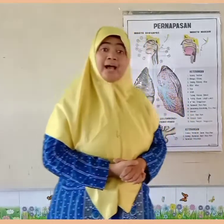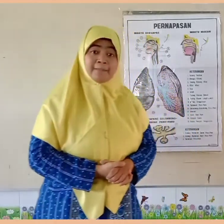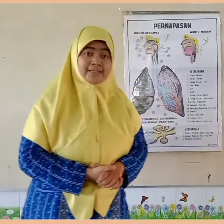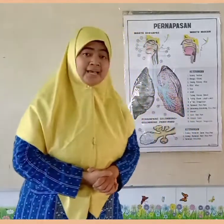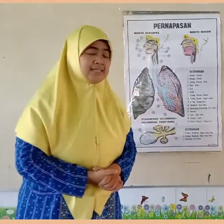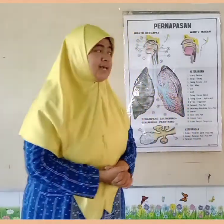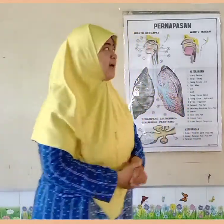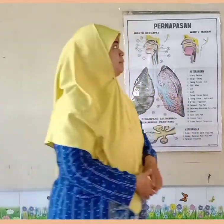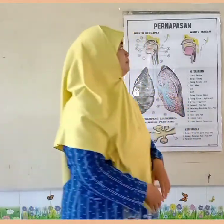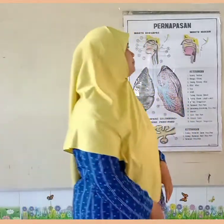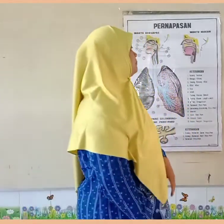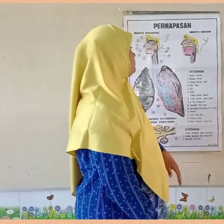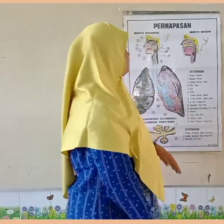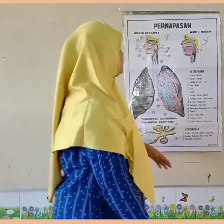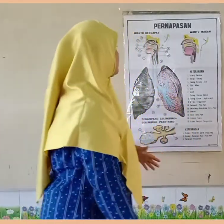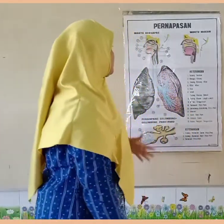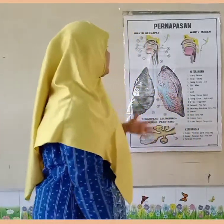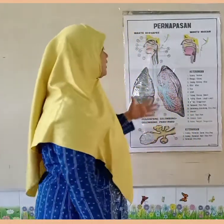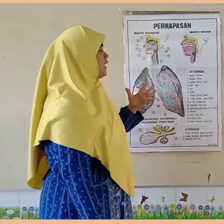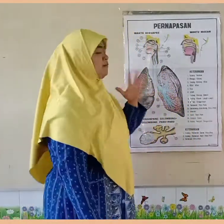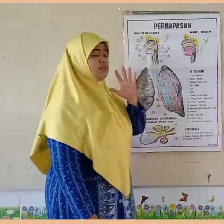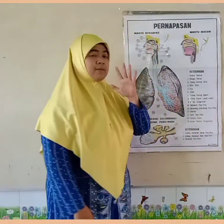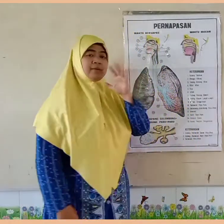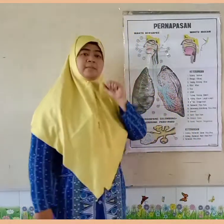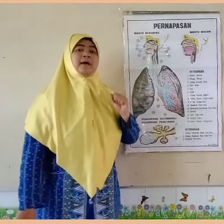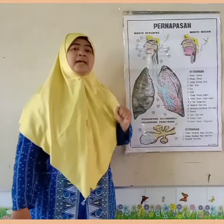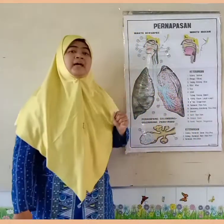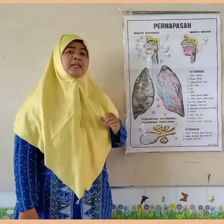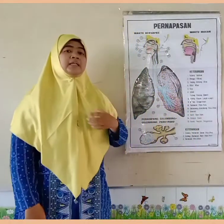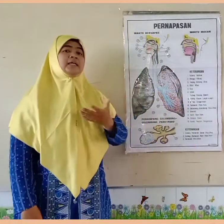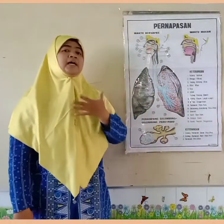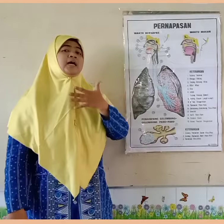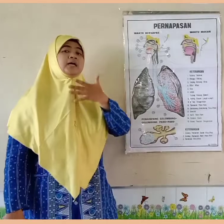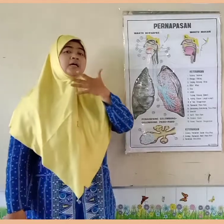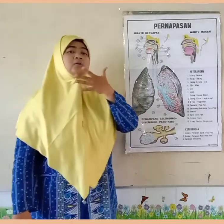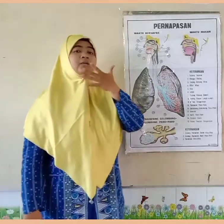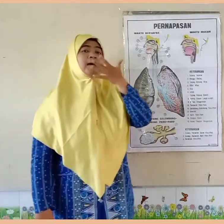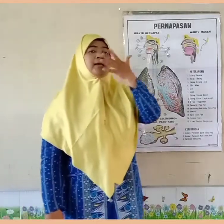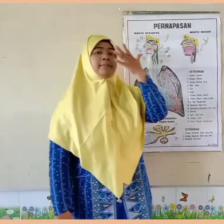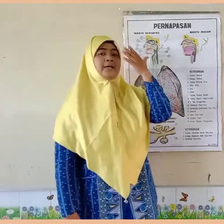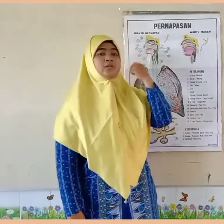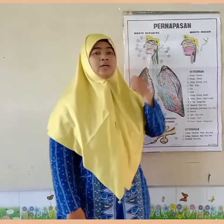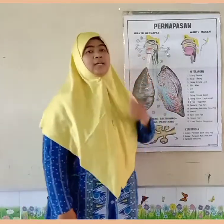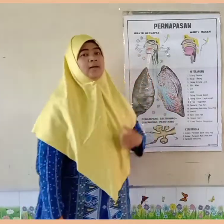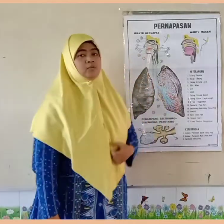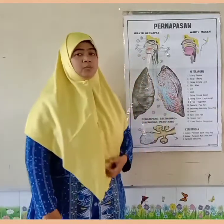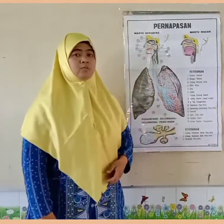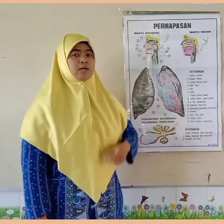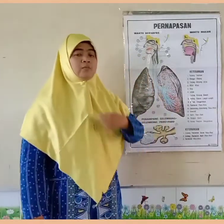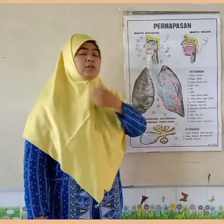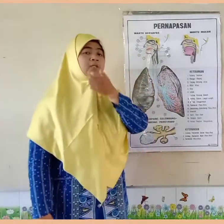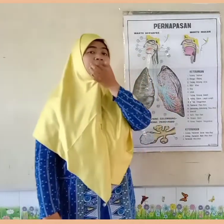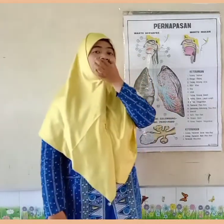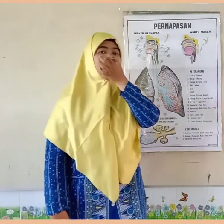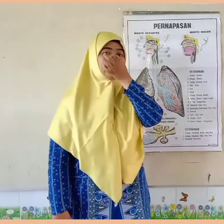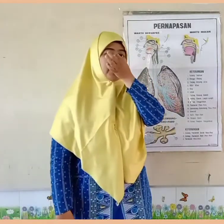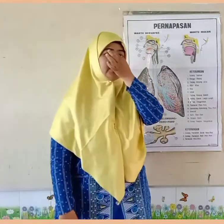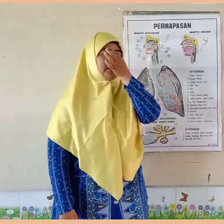apa saja? Kamu sambil membayangkan ketika udara masuk ke dalam tubuhmu, kamu hirup melalui apa?